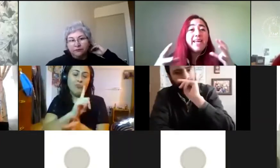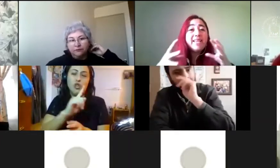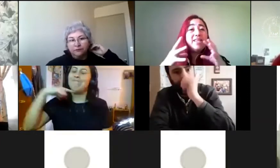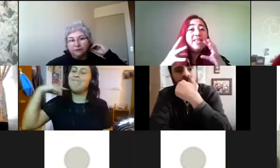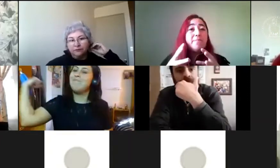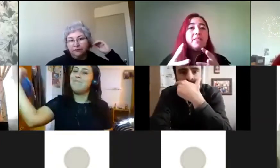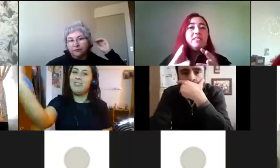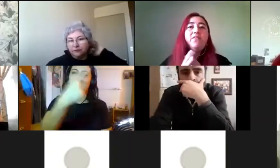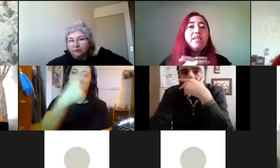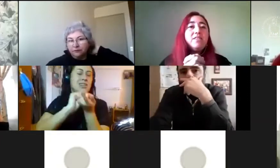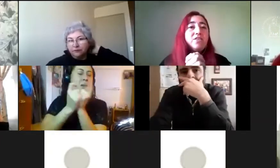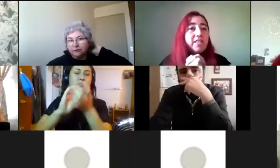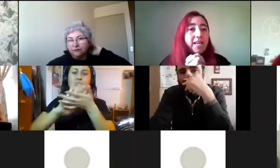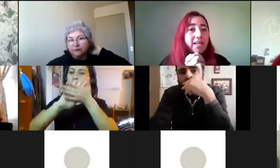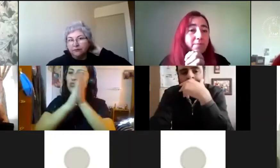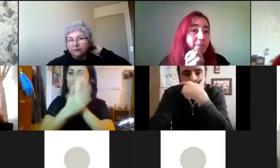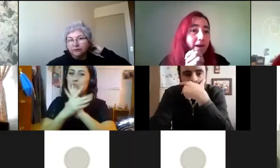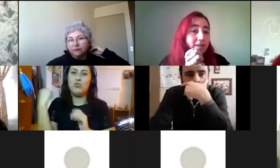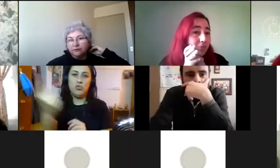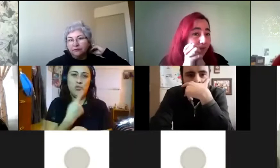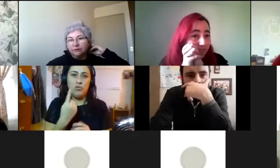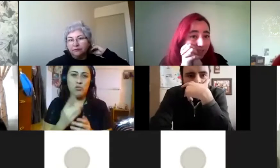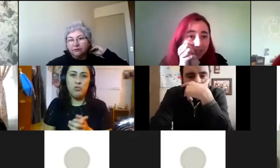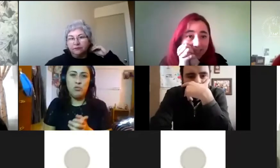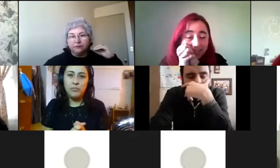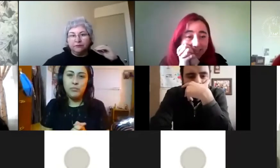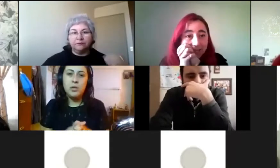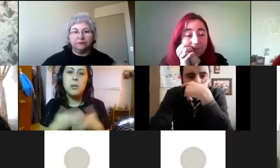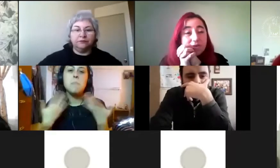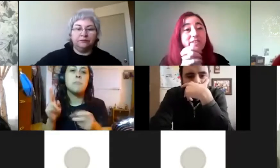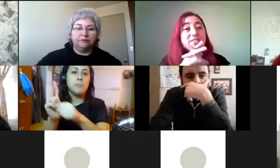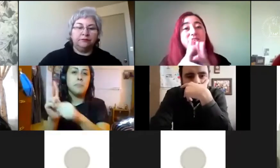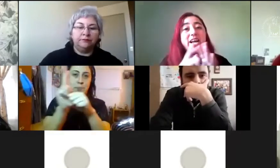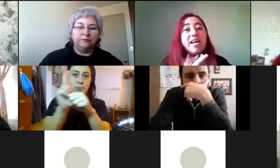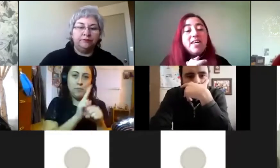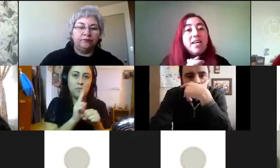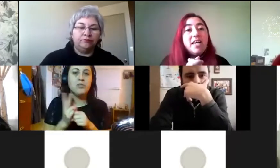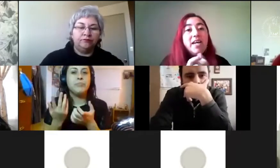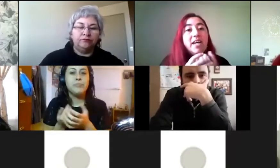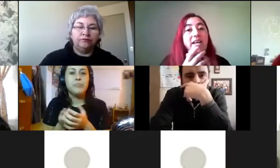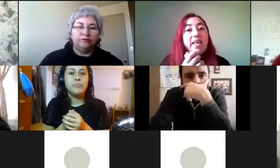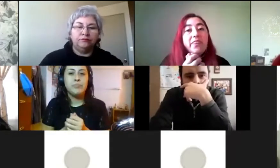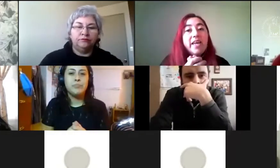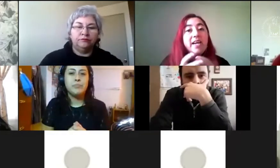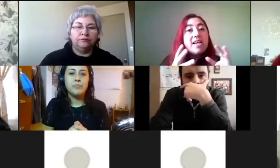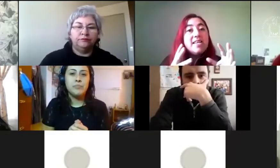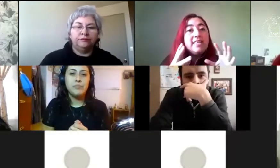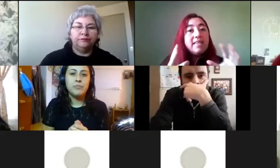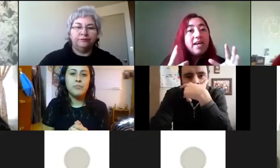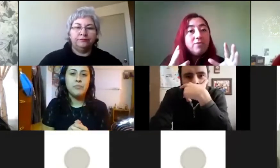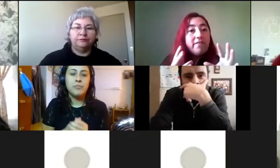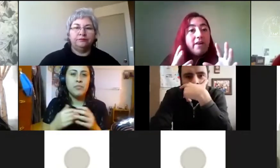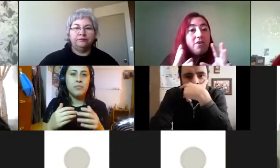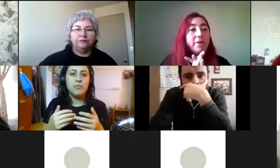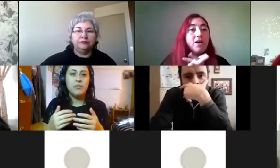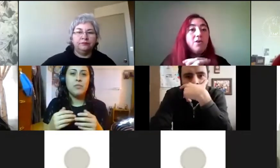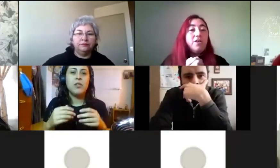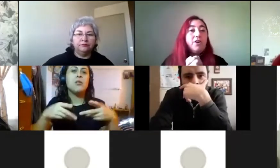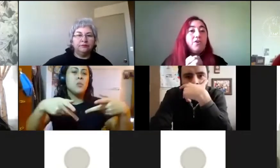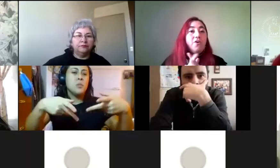una gestión específica en donde a los profesores, profesoras, les dejen realizar un